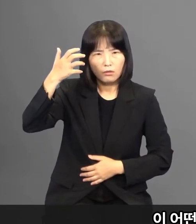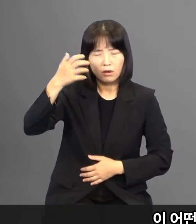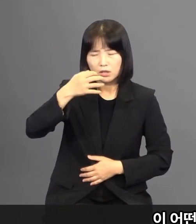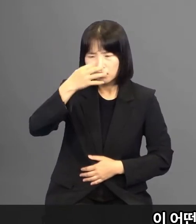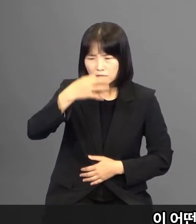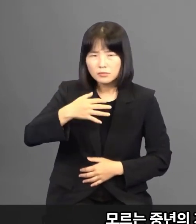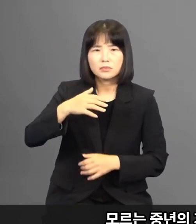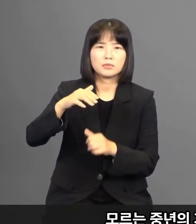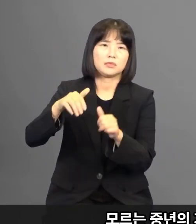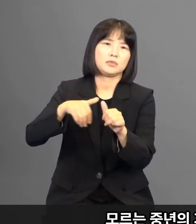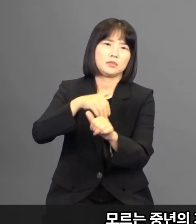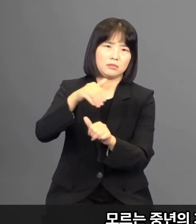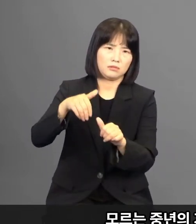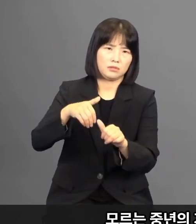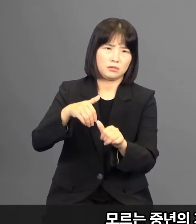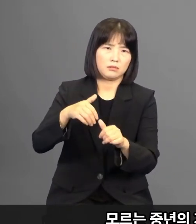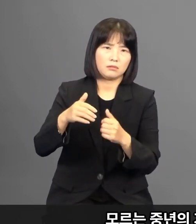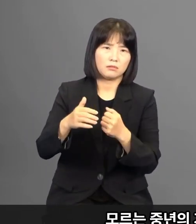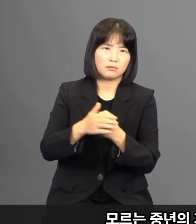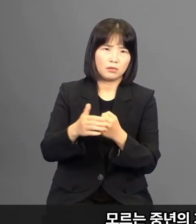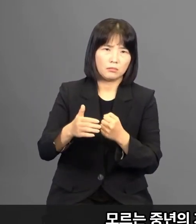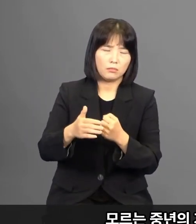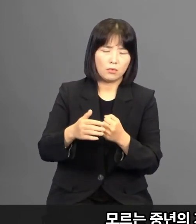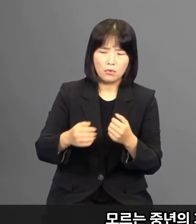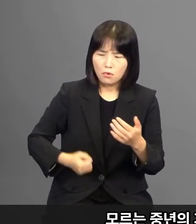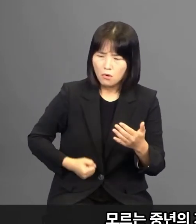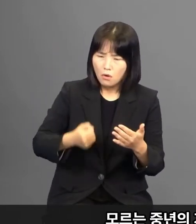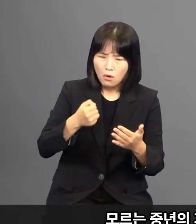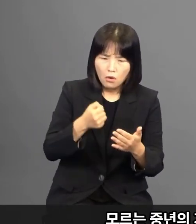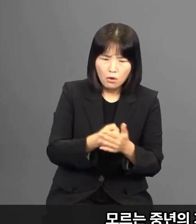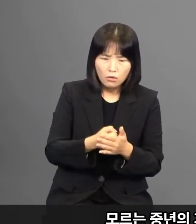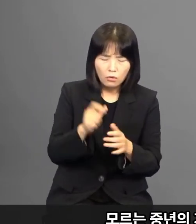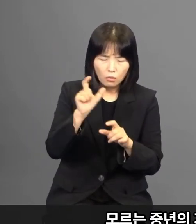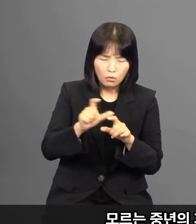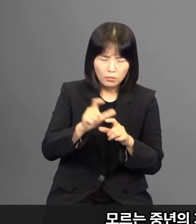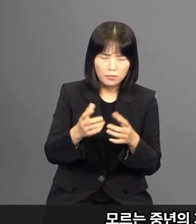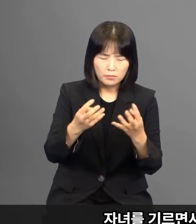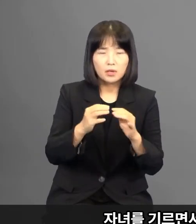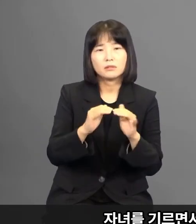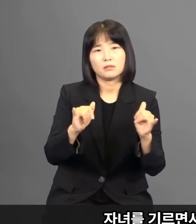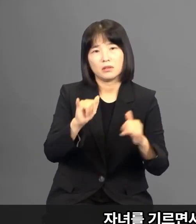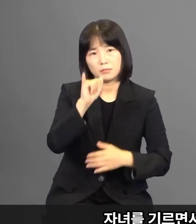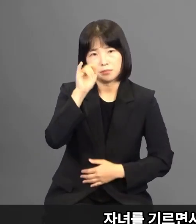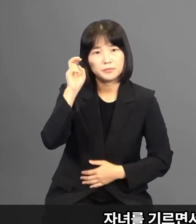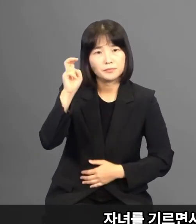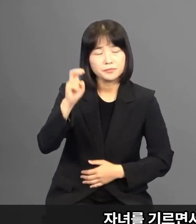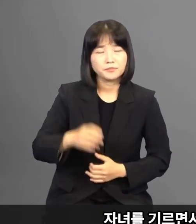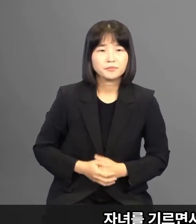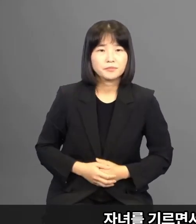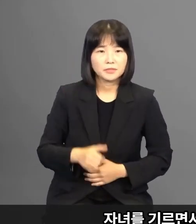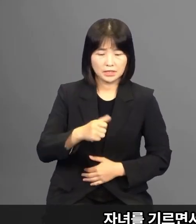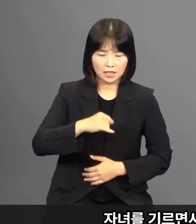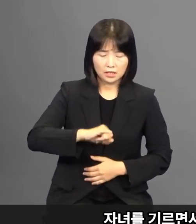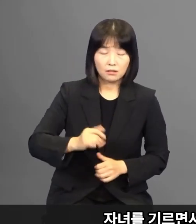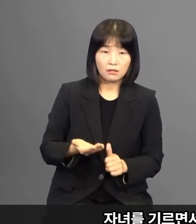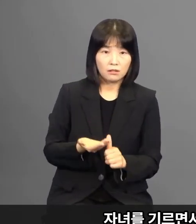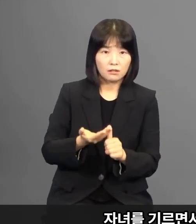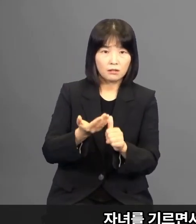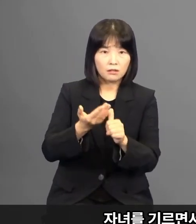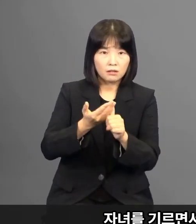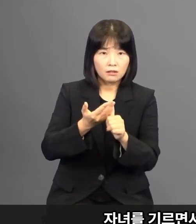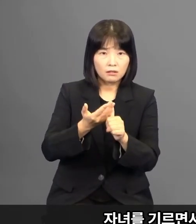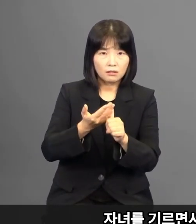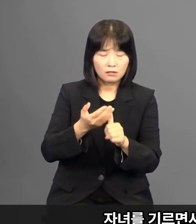결정을 내려야 할지 모르는 중년의 가장이 있을지도 모르겠어요. 자녀를 기르면서 이 자녀가